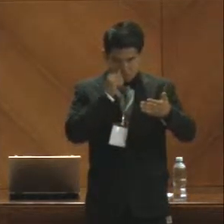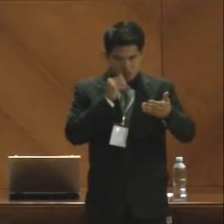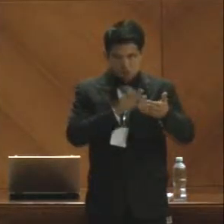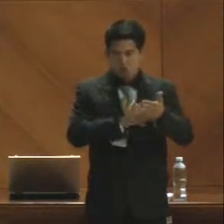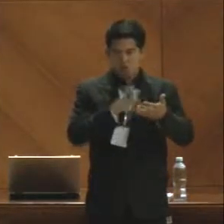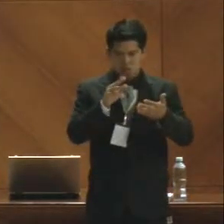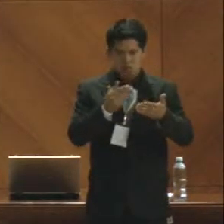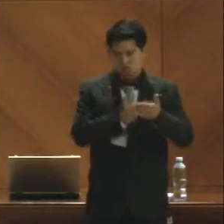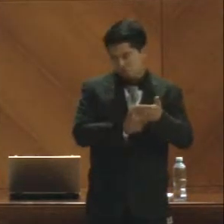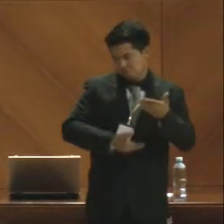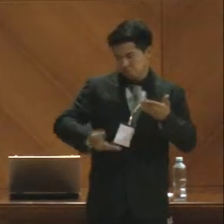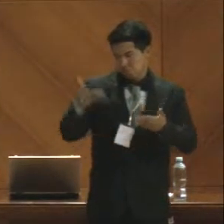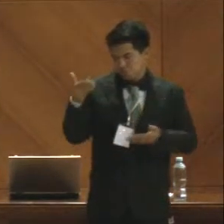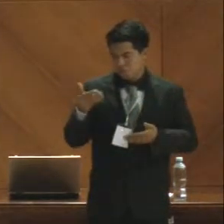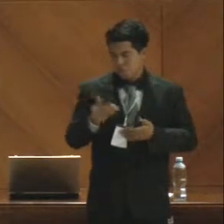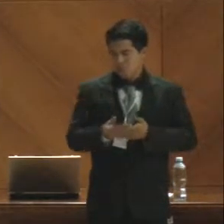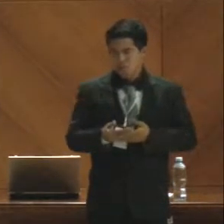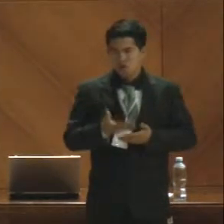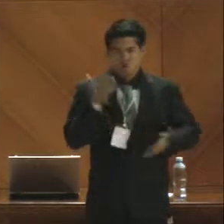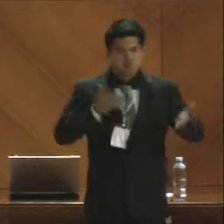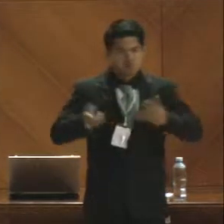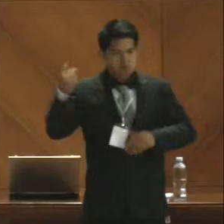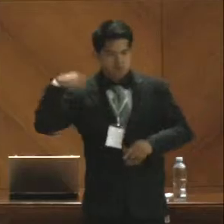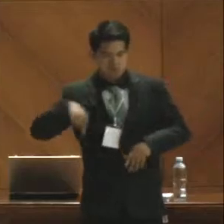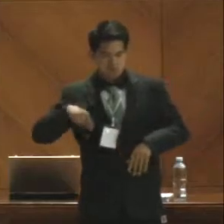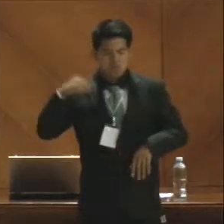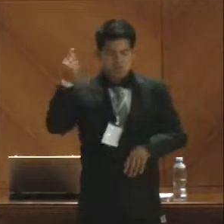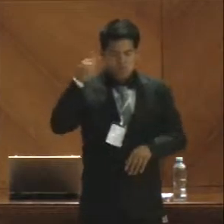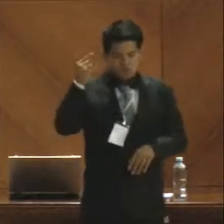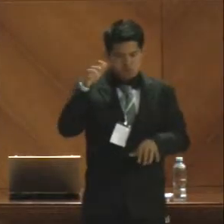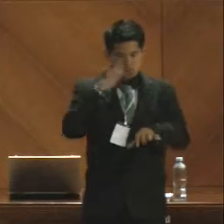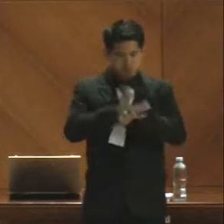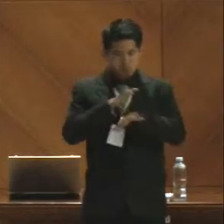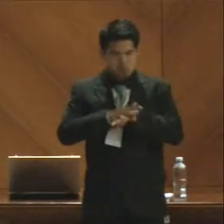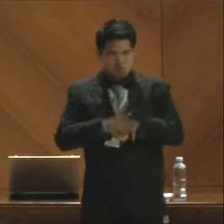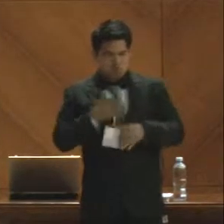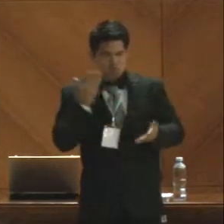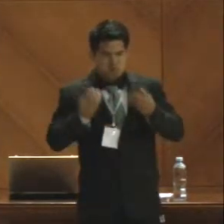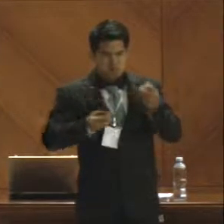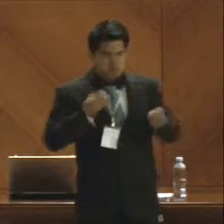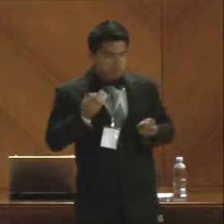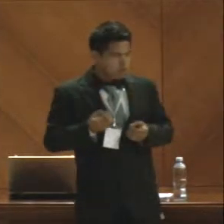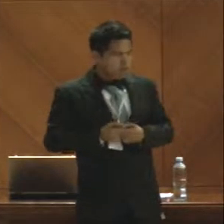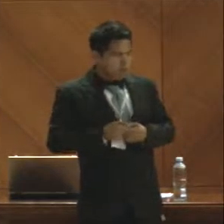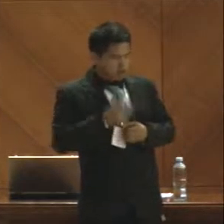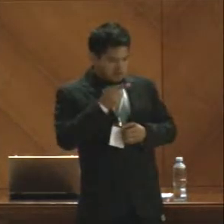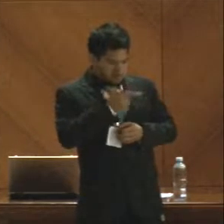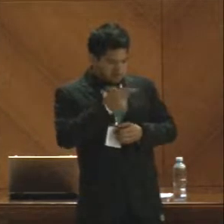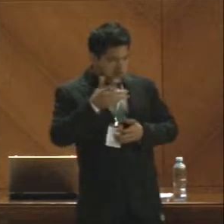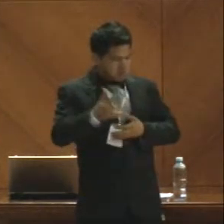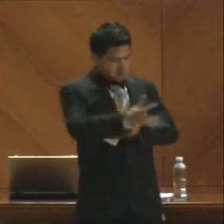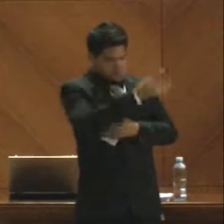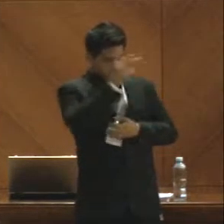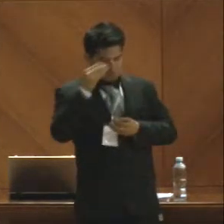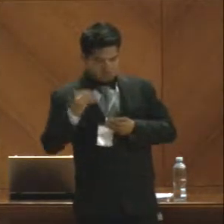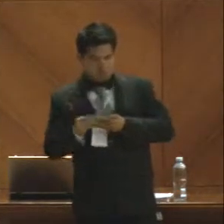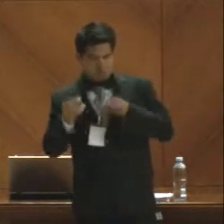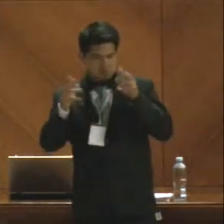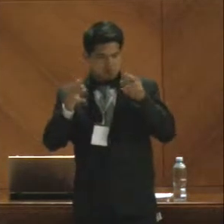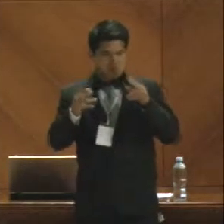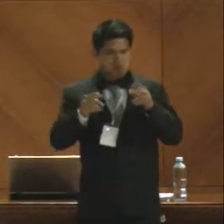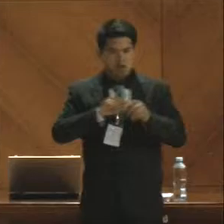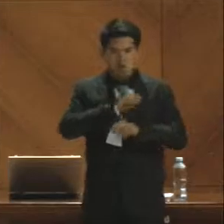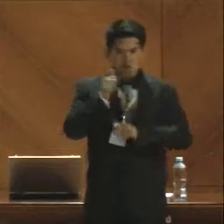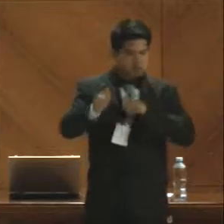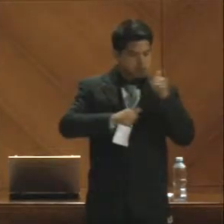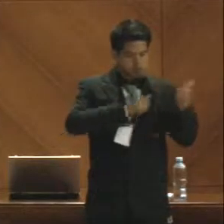fuente. Esto quiere decir que el municipio de Machala puede aprovecharse de ese software y puede implementarlo acá. El municipio de cualquier parte del Ecuador y en